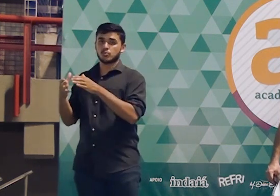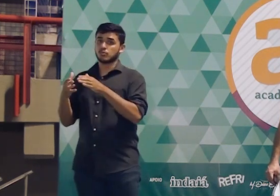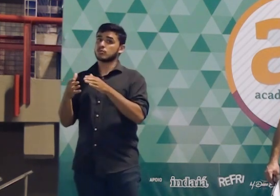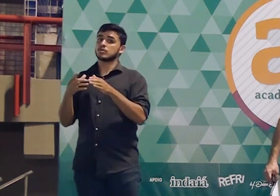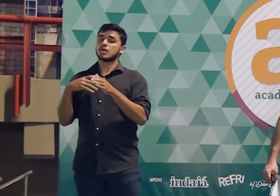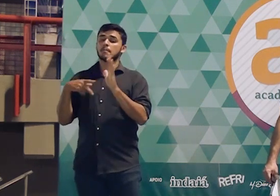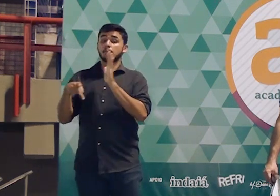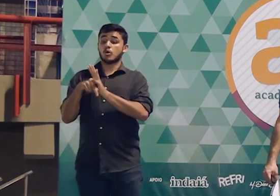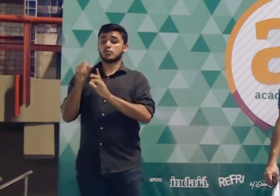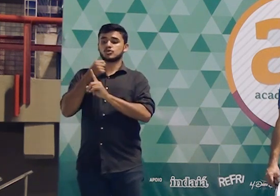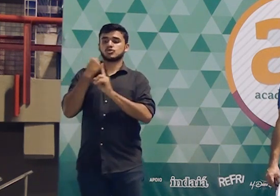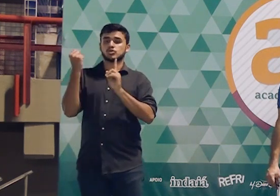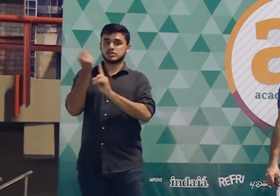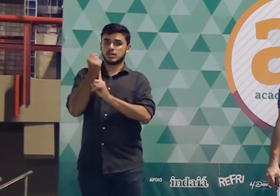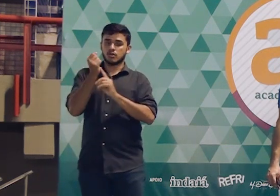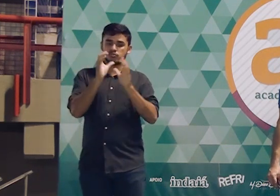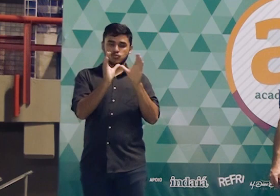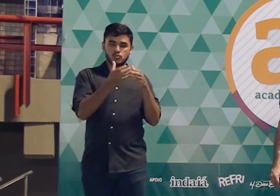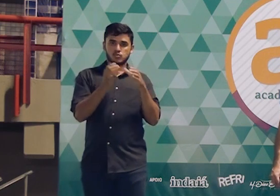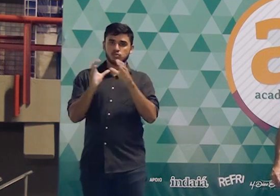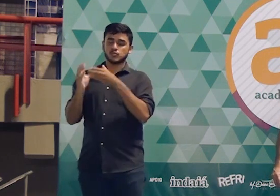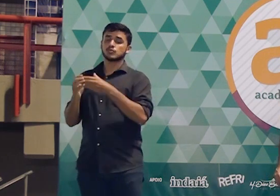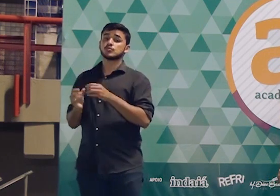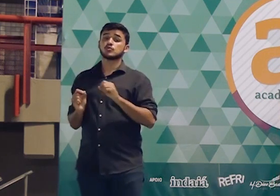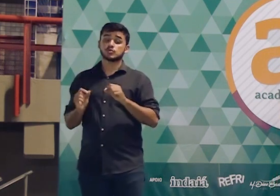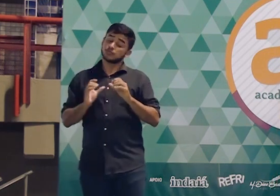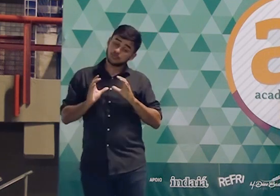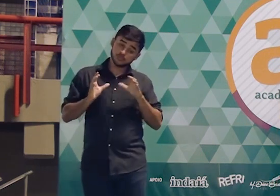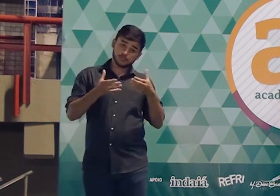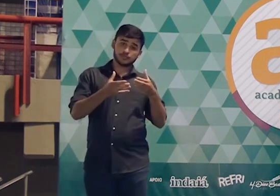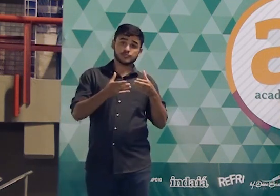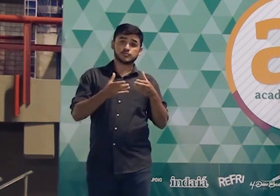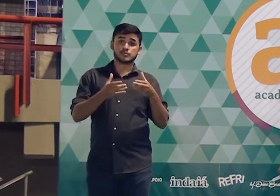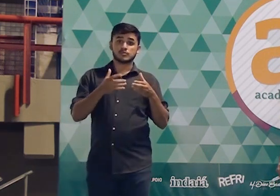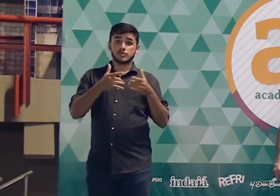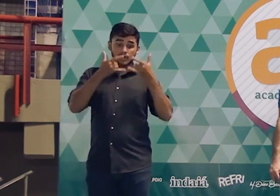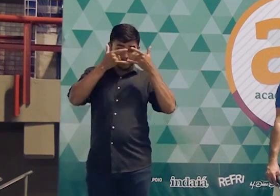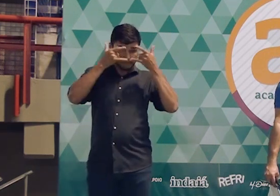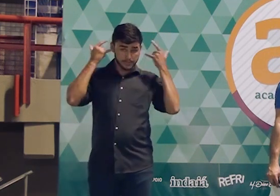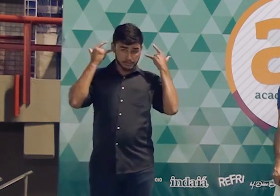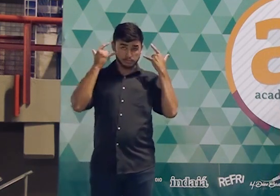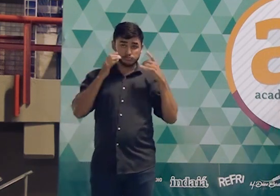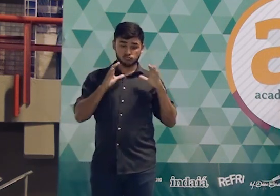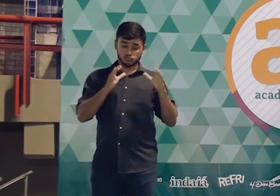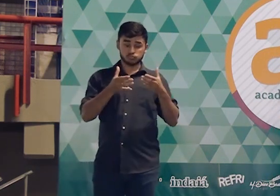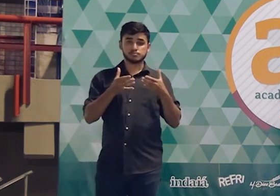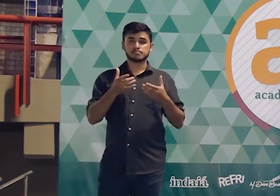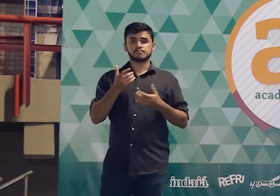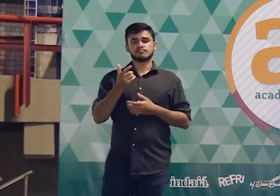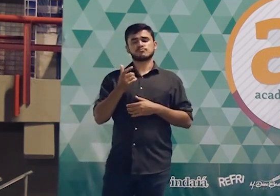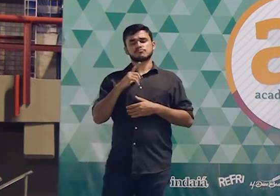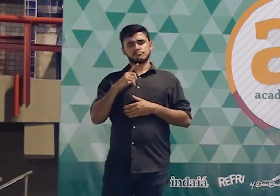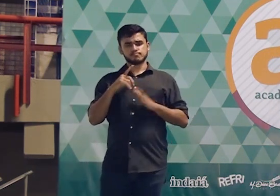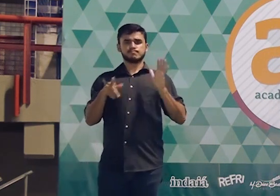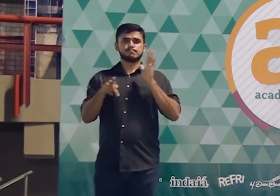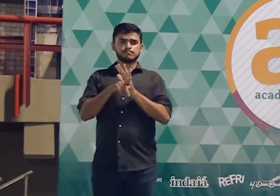2. Uma, eu chamo de capitalista, que é o cara que tem o quê?